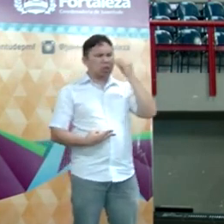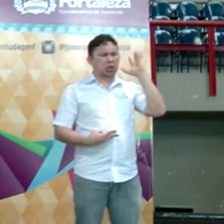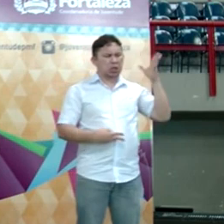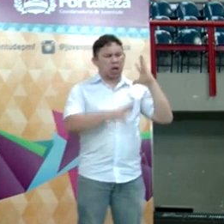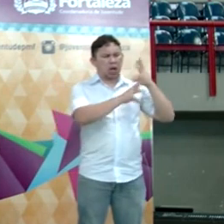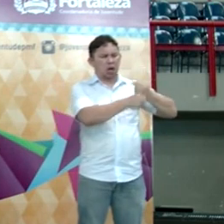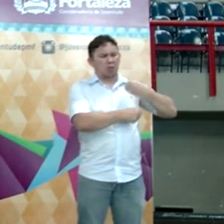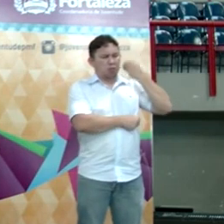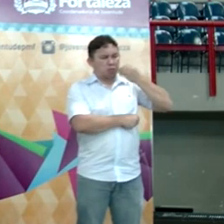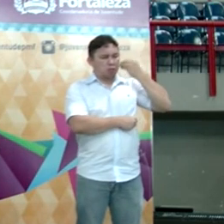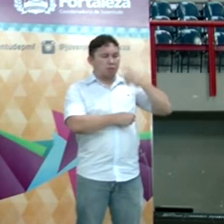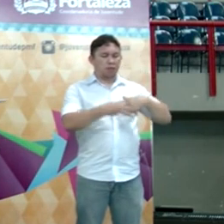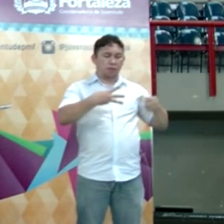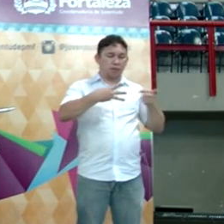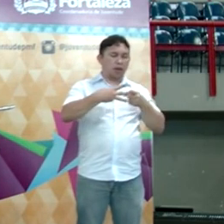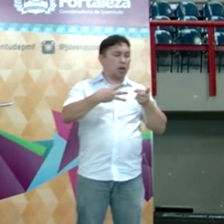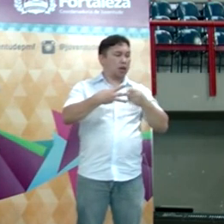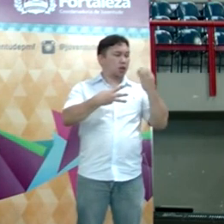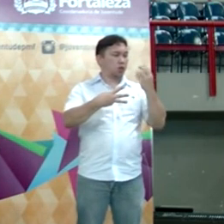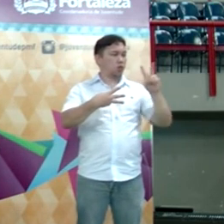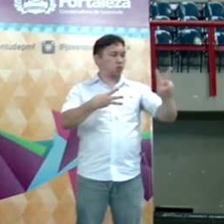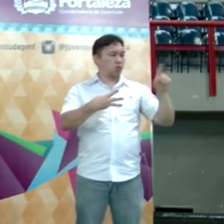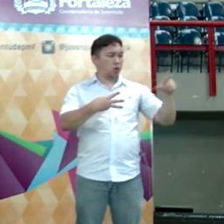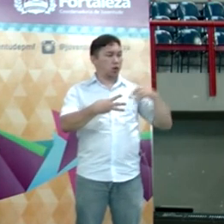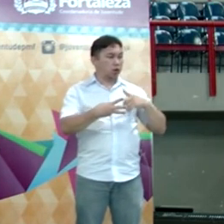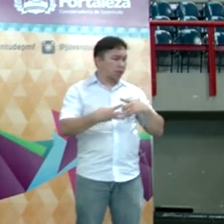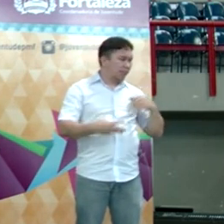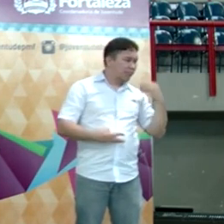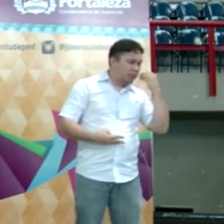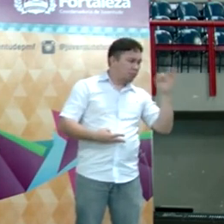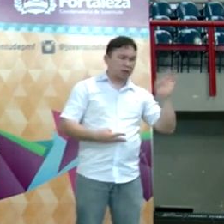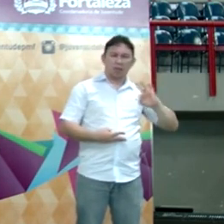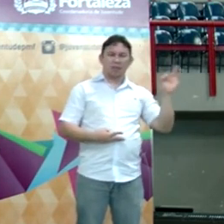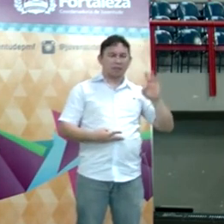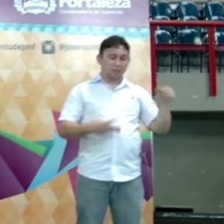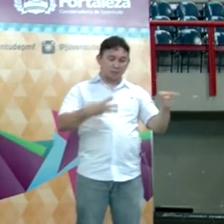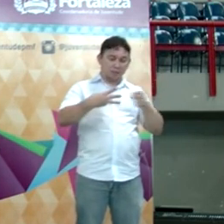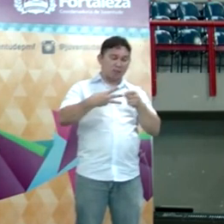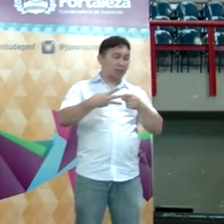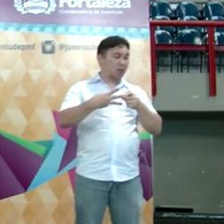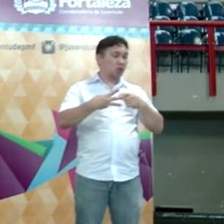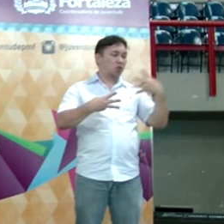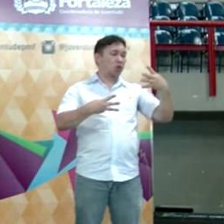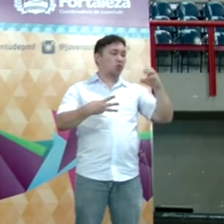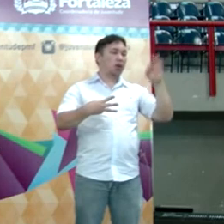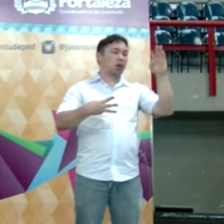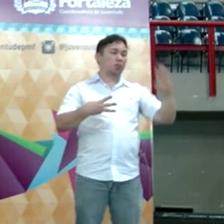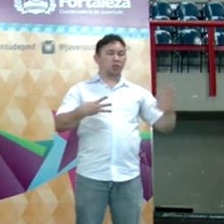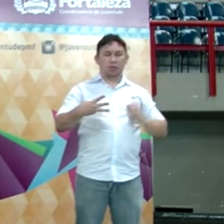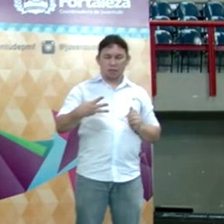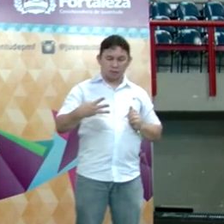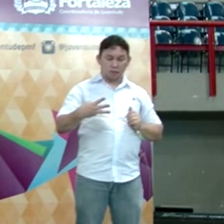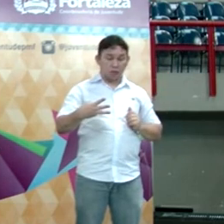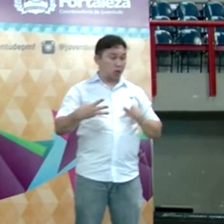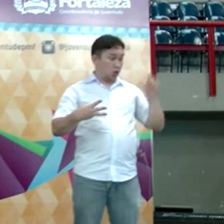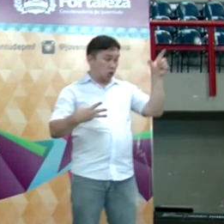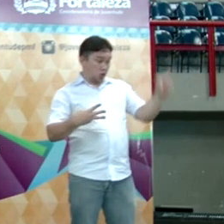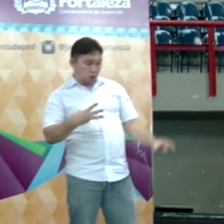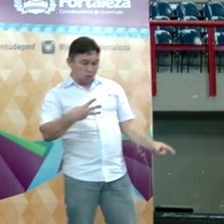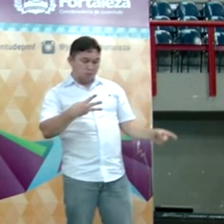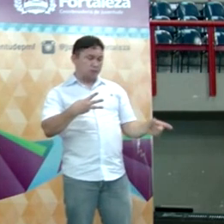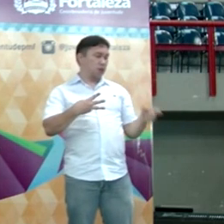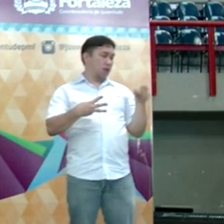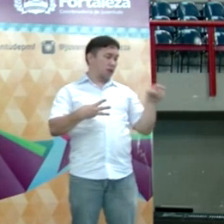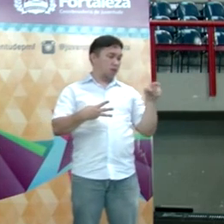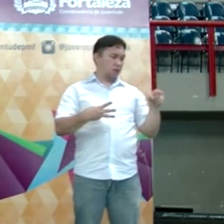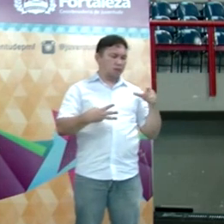chance de sucesso na análise do currículo. Se ele não é experiente, ele só tem 40% de chance. Se o